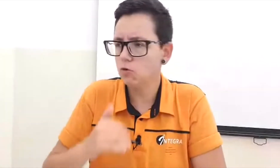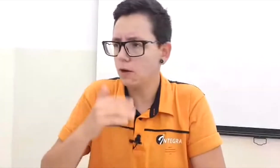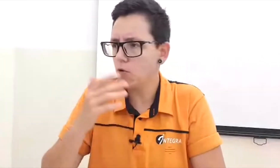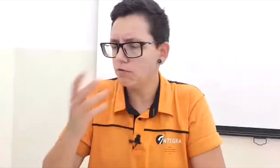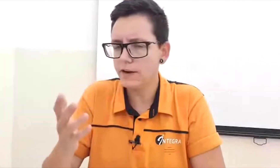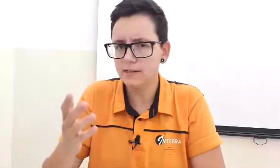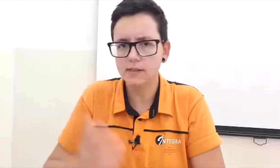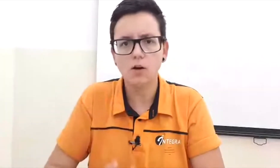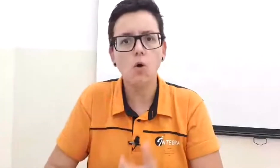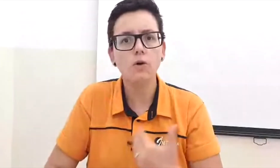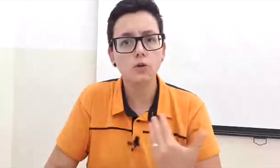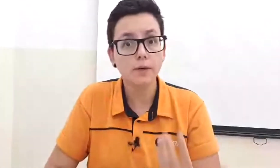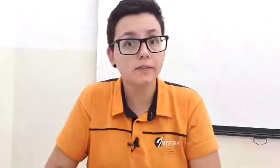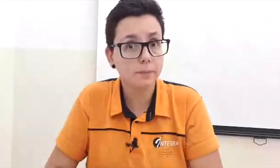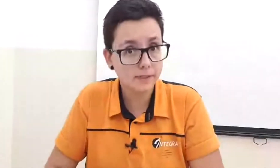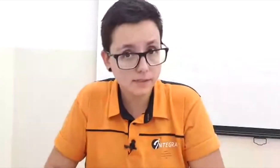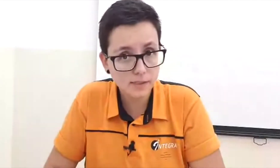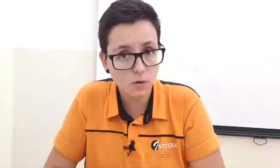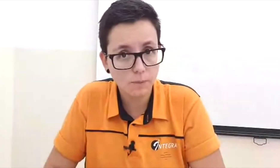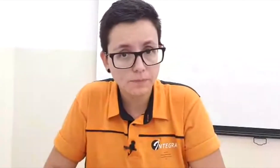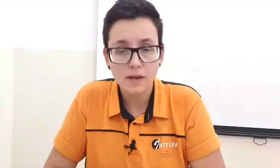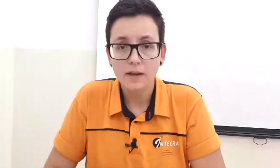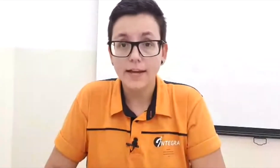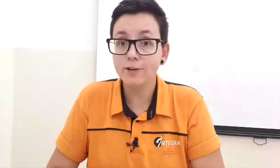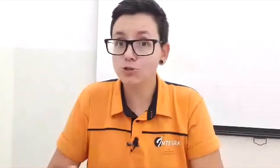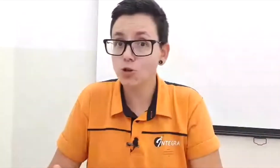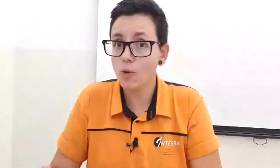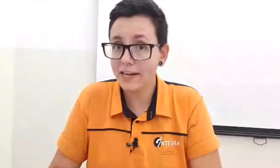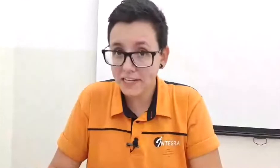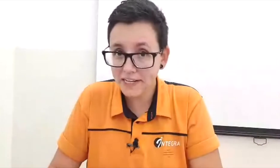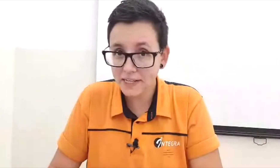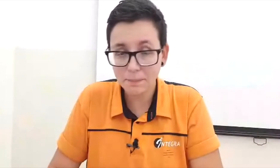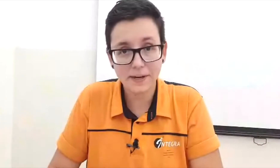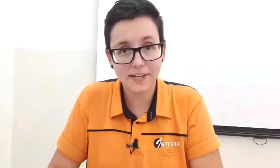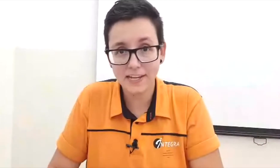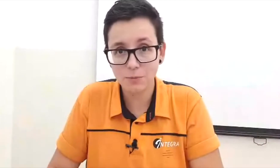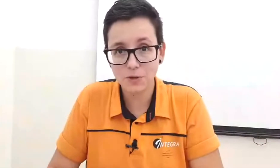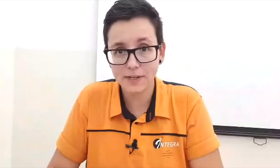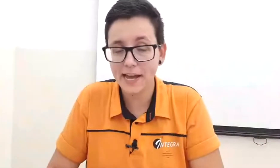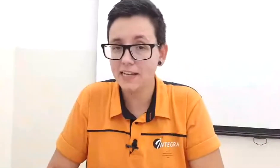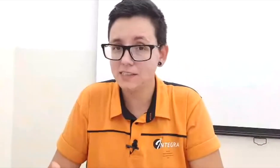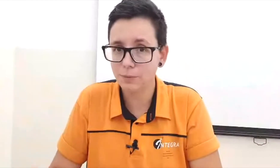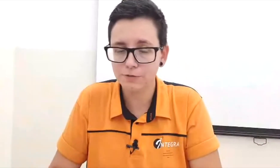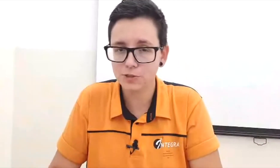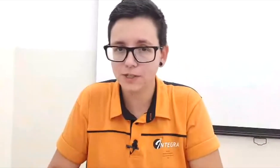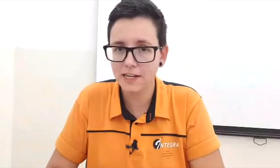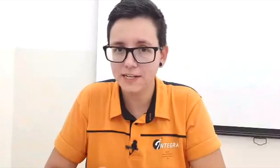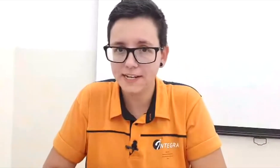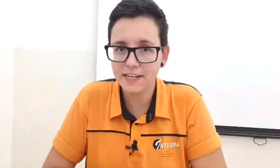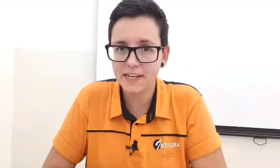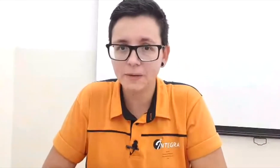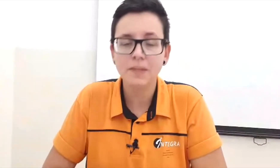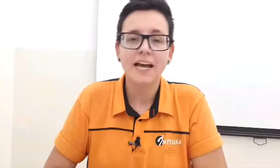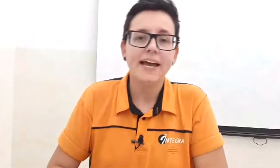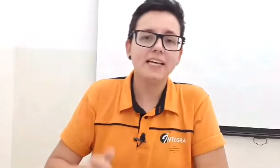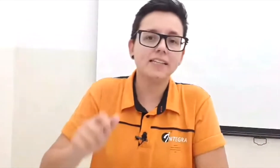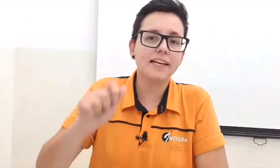numa conversa, ou em uma interpretação. Eu sou a Aline, para quem não me conhece, professora Aline aqui. Esse aqui é